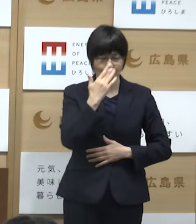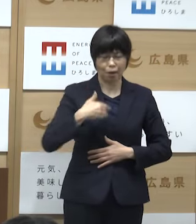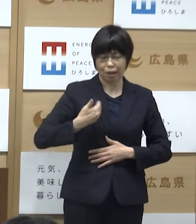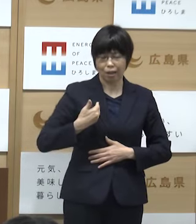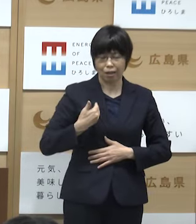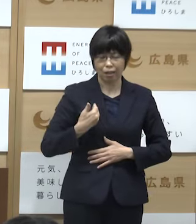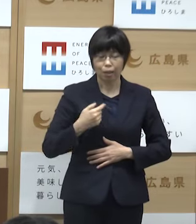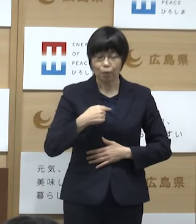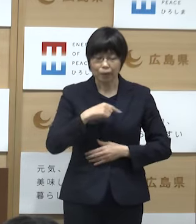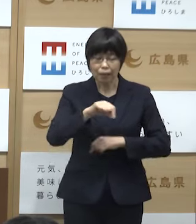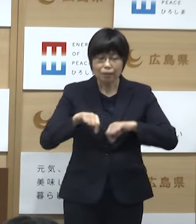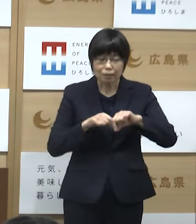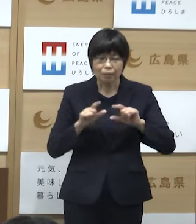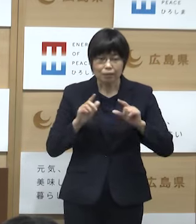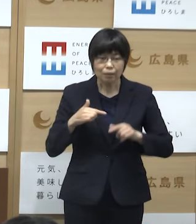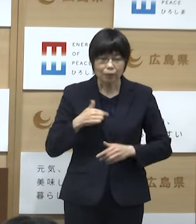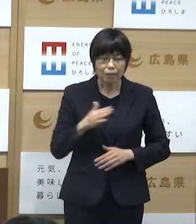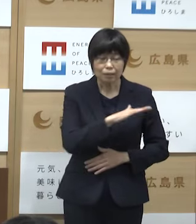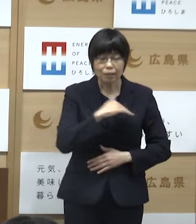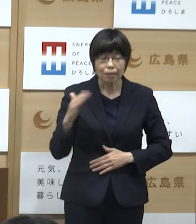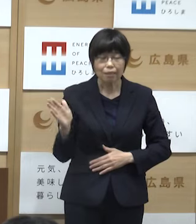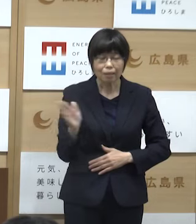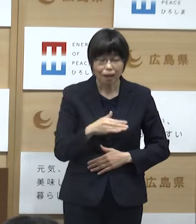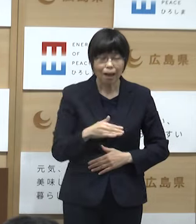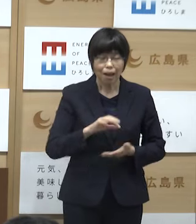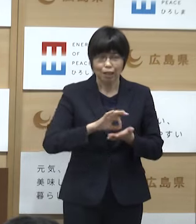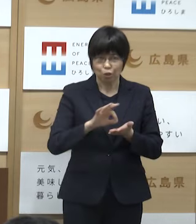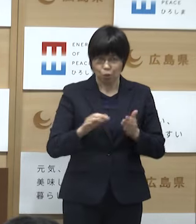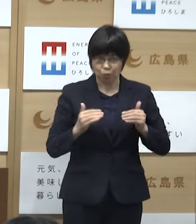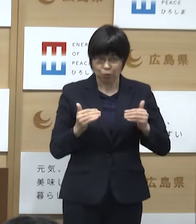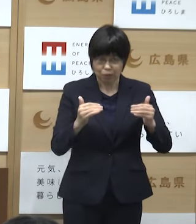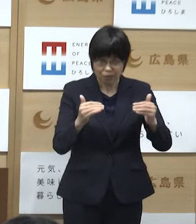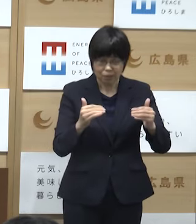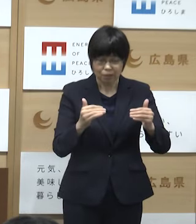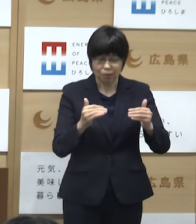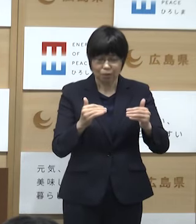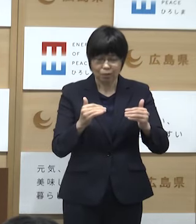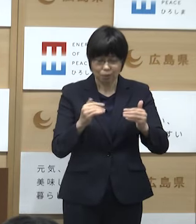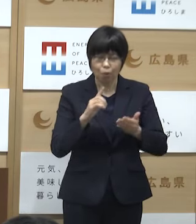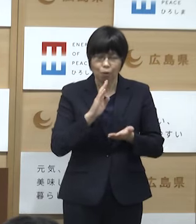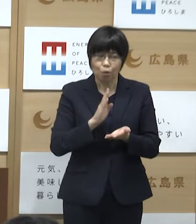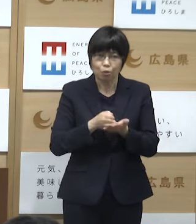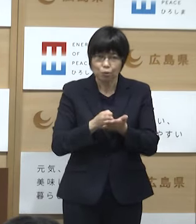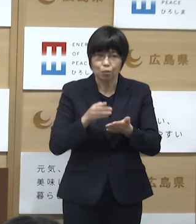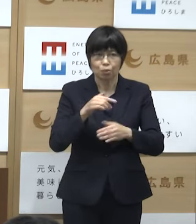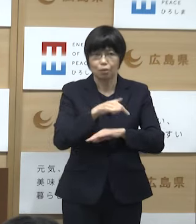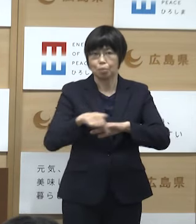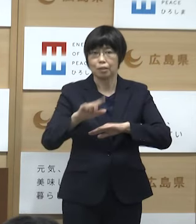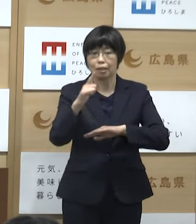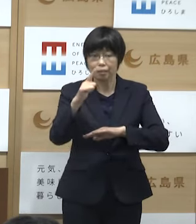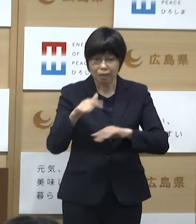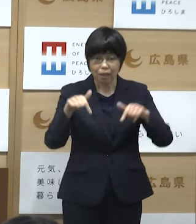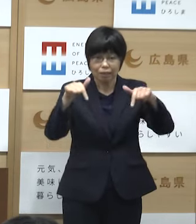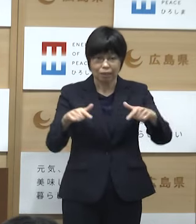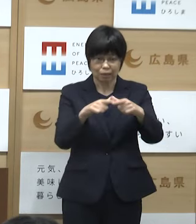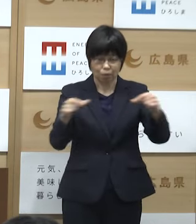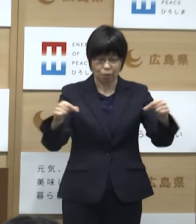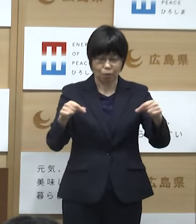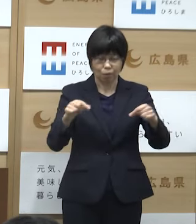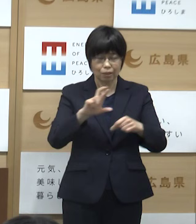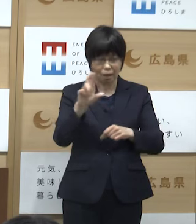用促進の話をしていきたいというふうに申し上げているわけじゃないので、まずは JR さんの話を伺っていただきます。